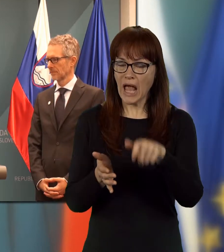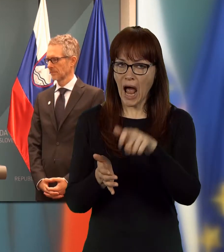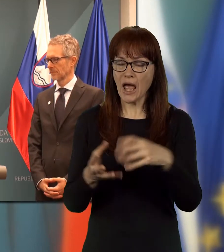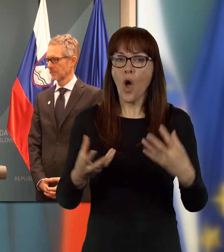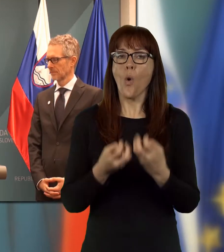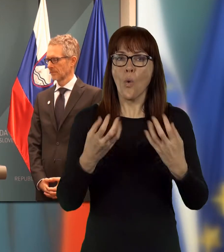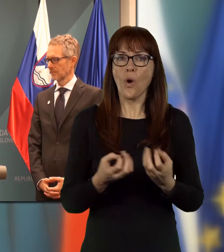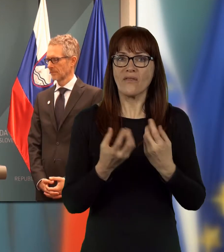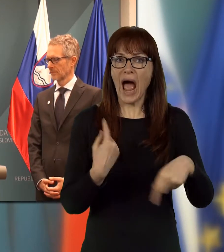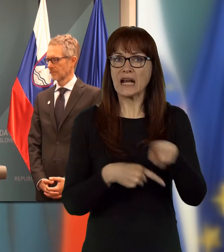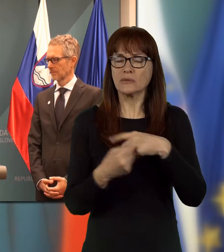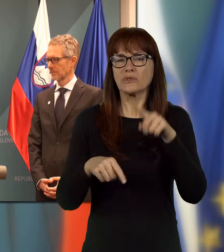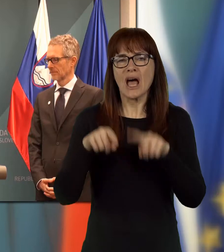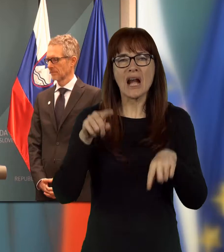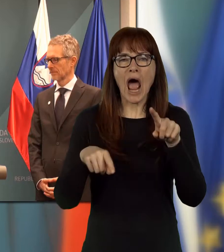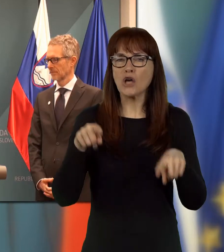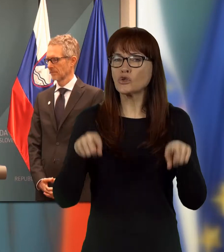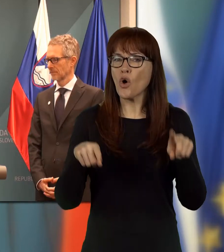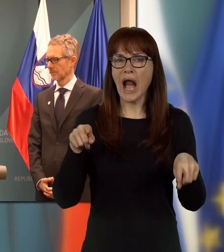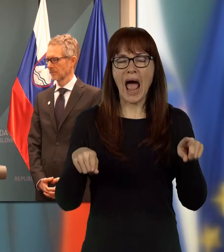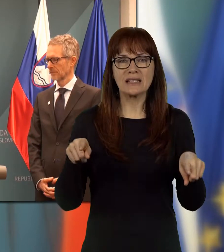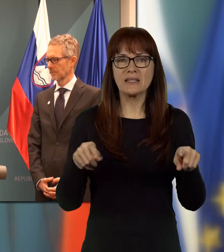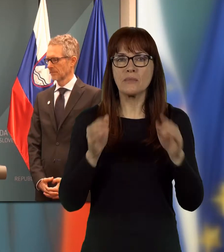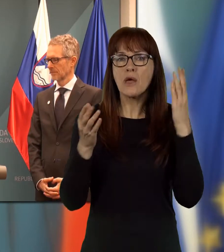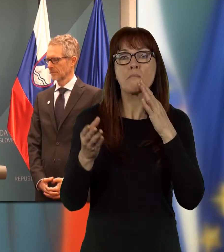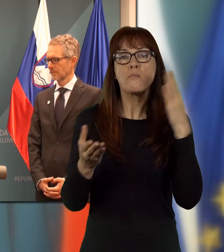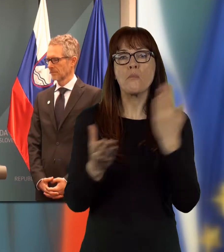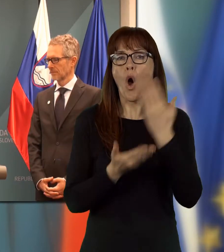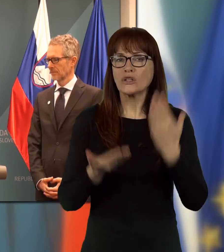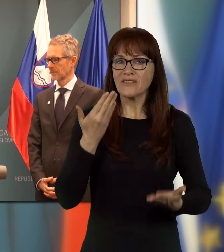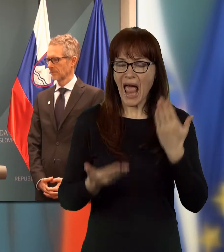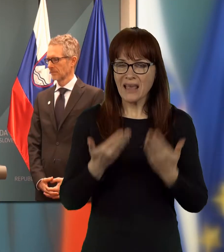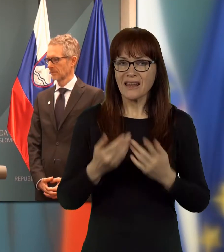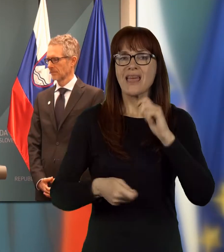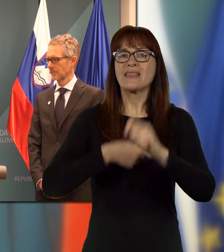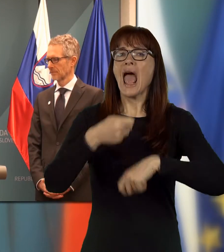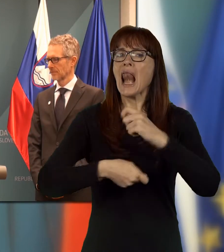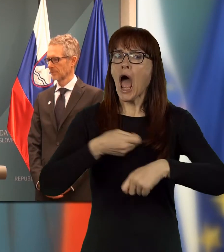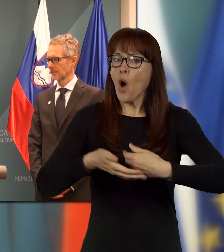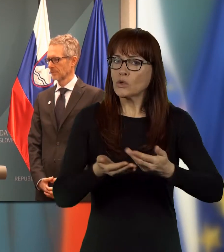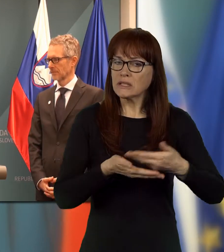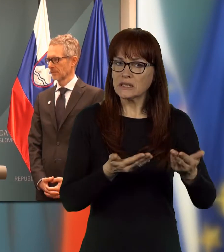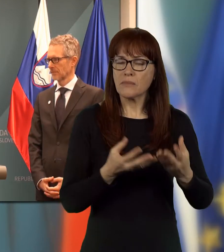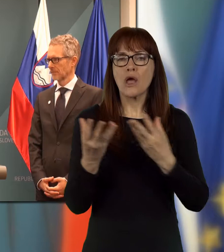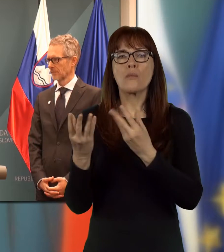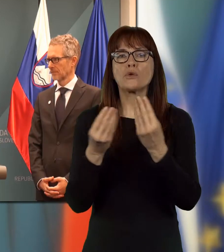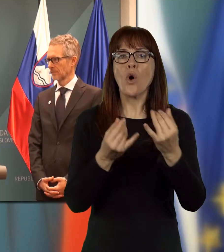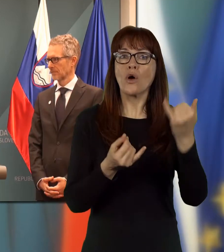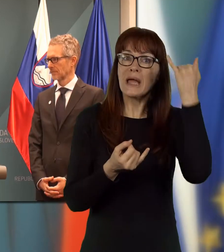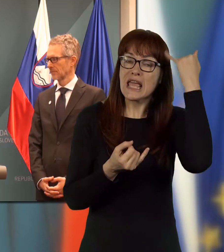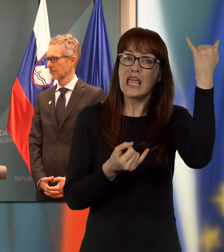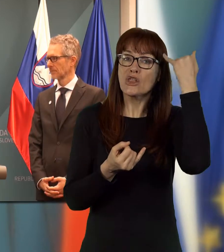strokovnjake, ukvarjali smo se z raznimi posveti, delavnicami, z